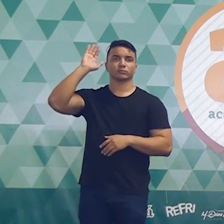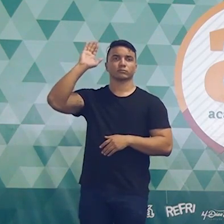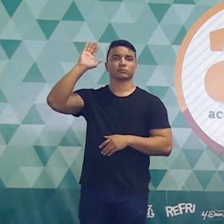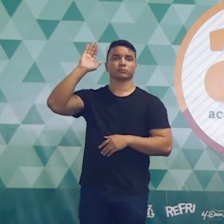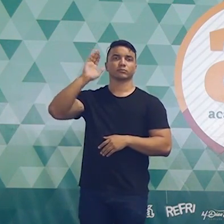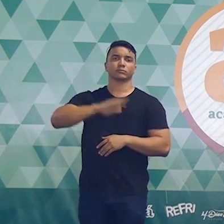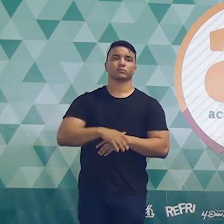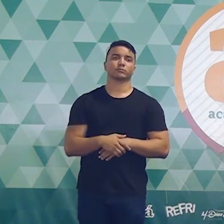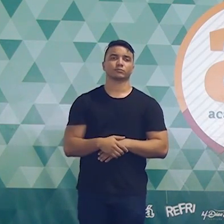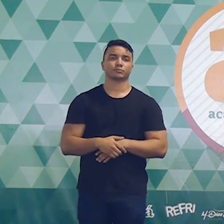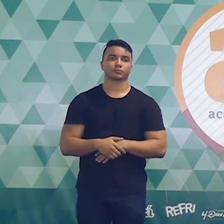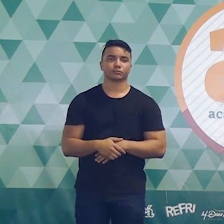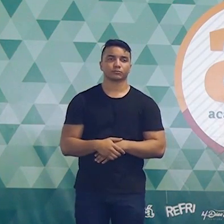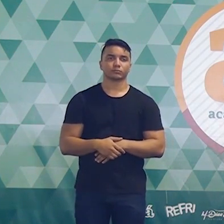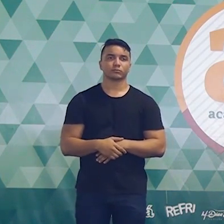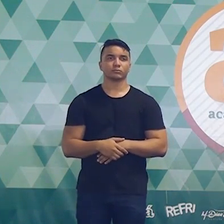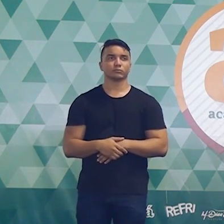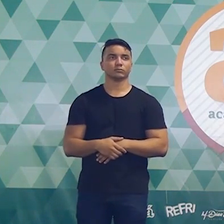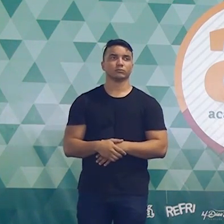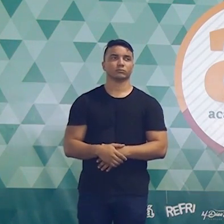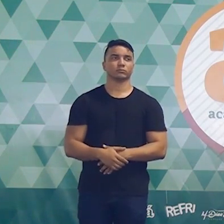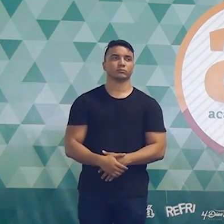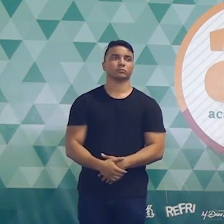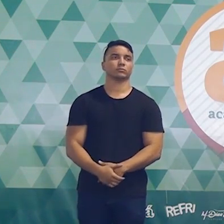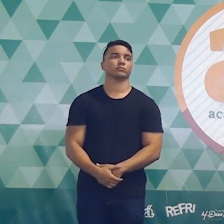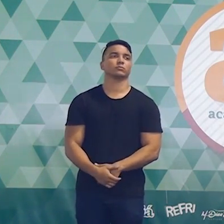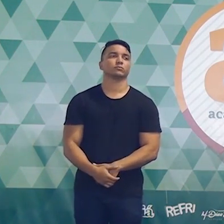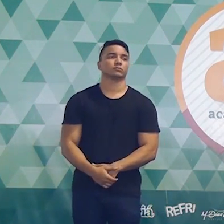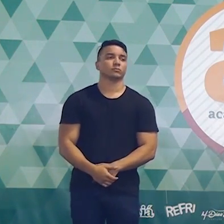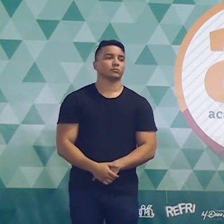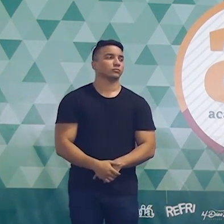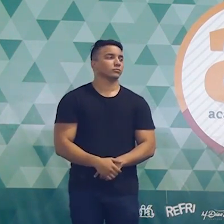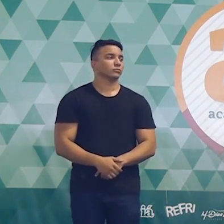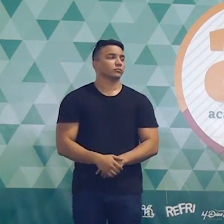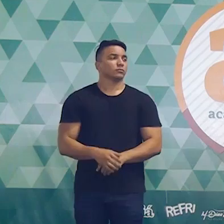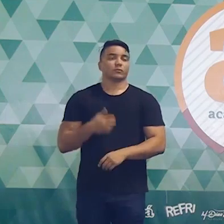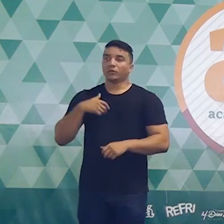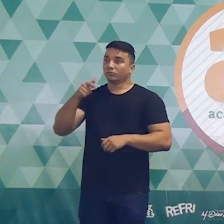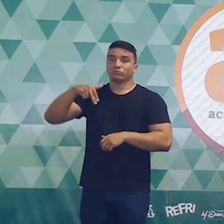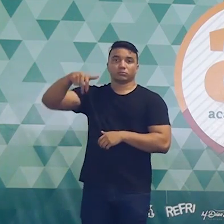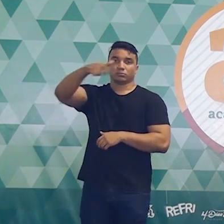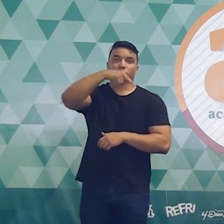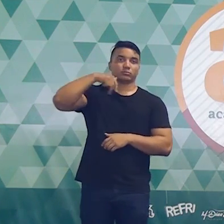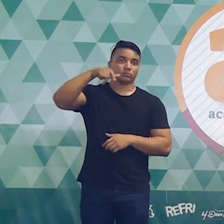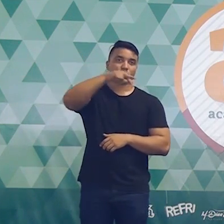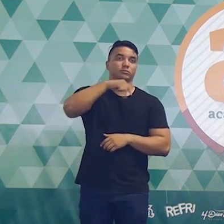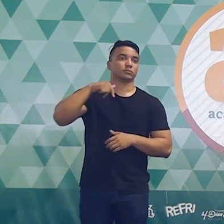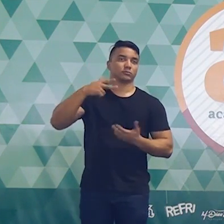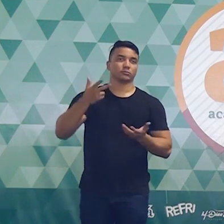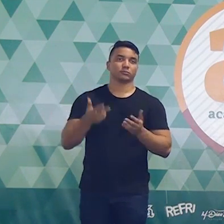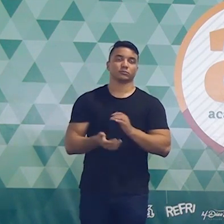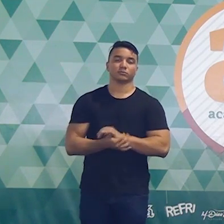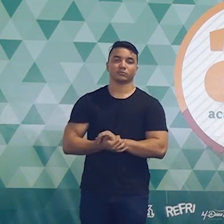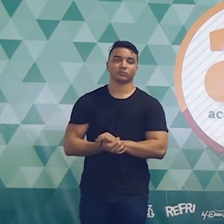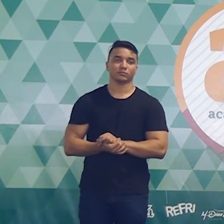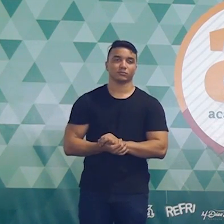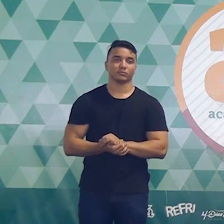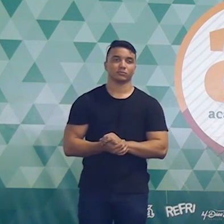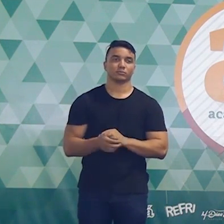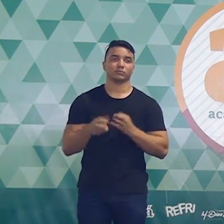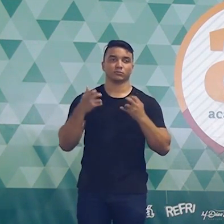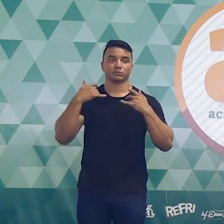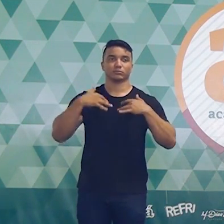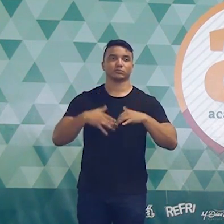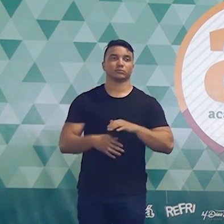escutando e me compreendendo. Pronto, coisa boa. Dei 4 voltas nessa quadra, não é possível. Eu estou